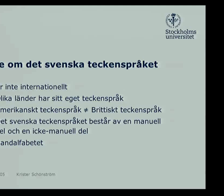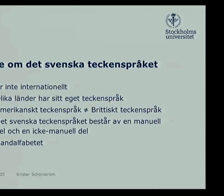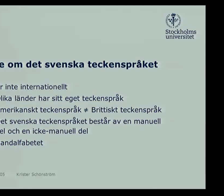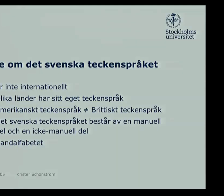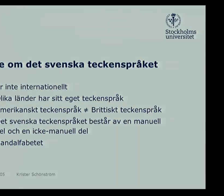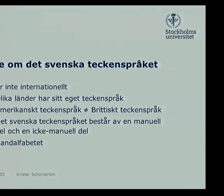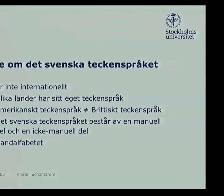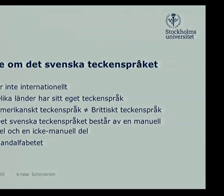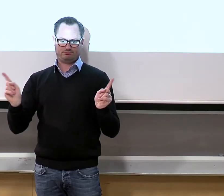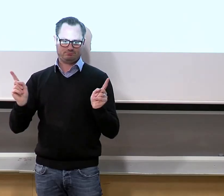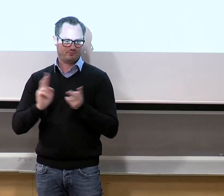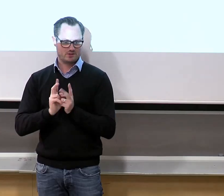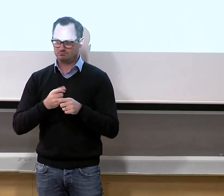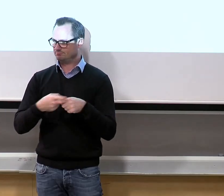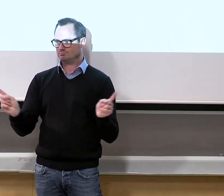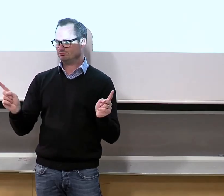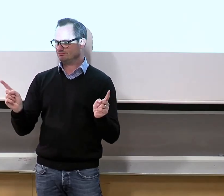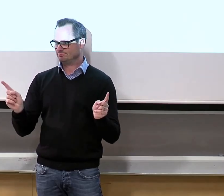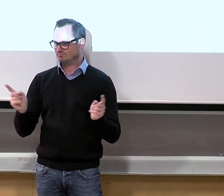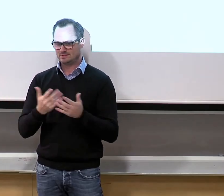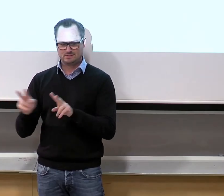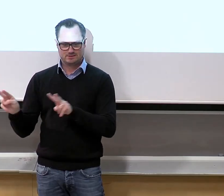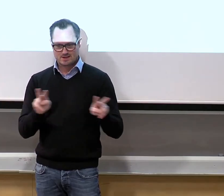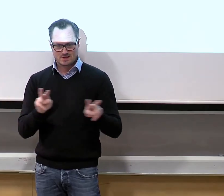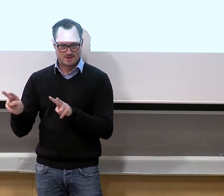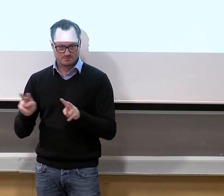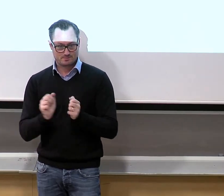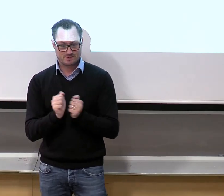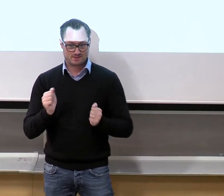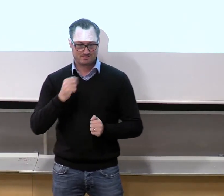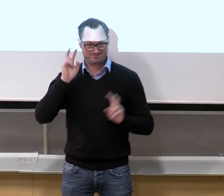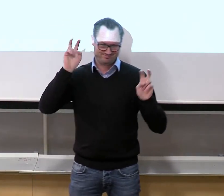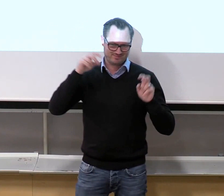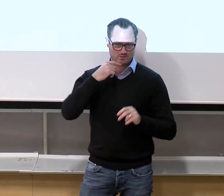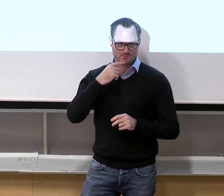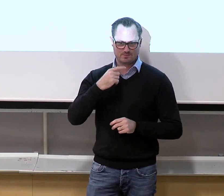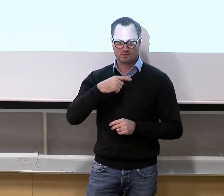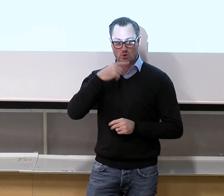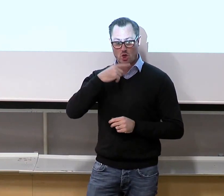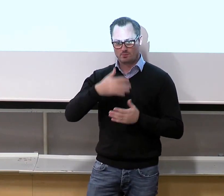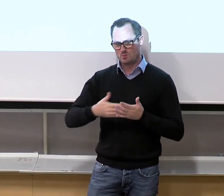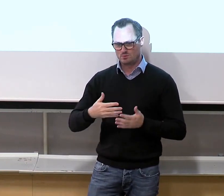amerikansk teckenspråk och det finns engelsk teckenspråk. Och även de två är inte likadana. De kan inte förstå varandra utan de är vitt